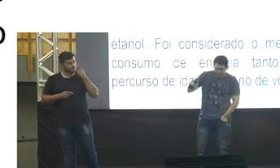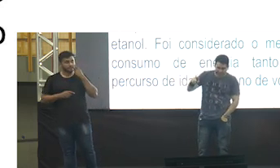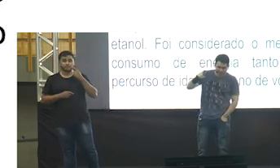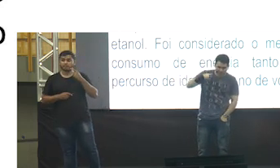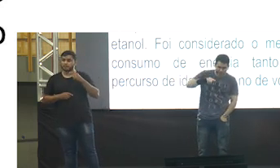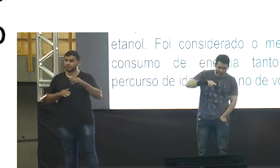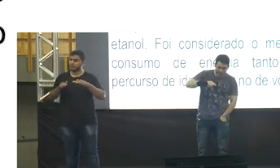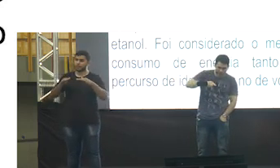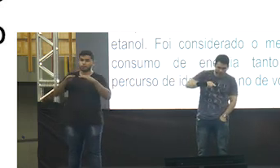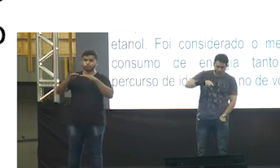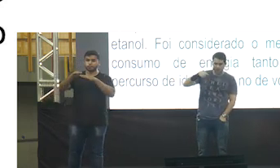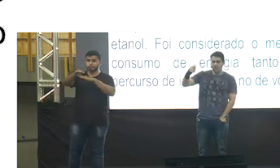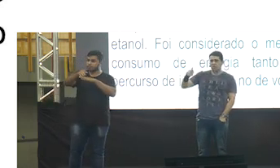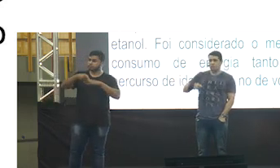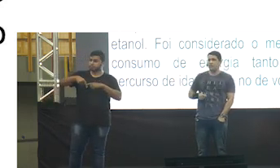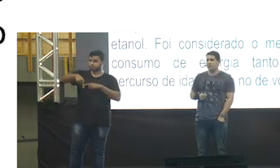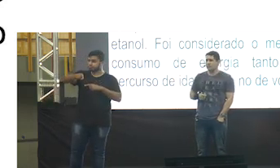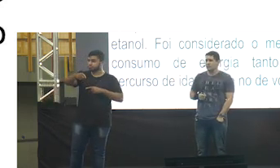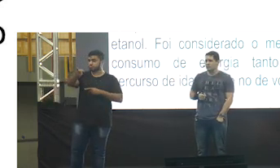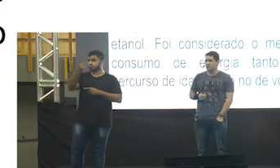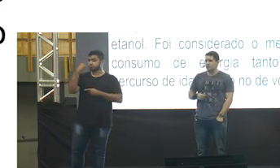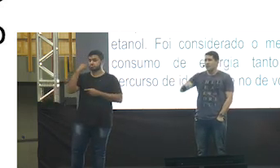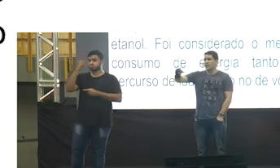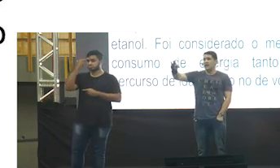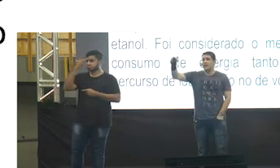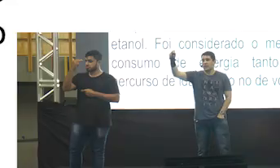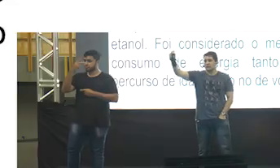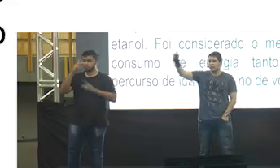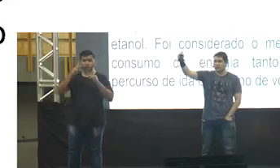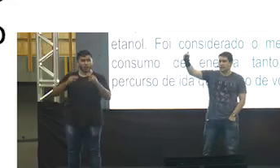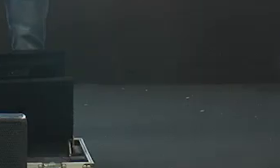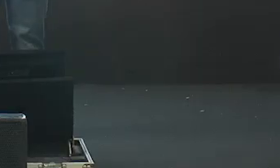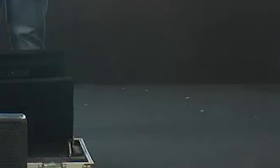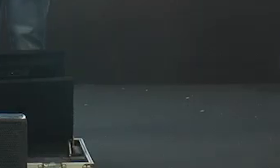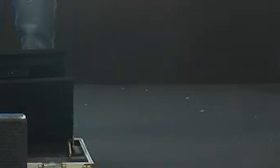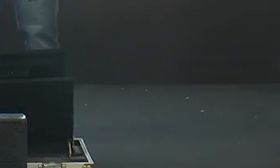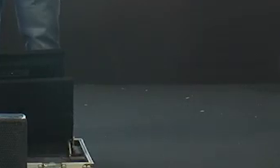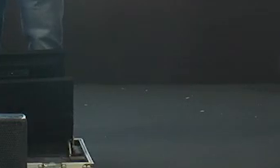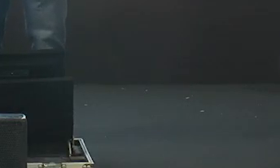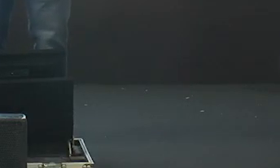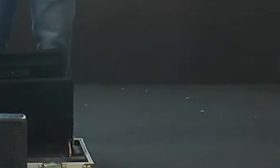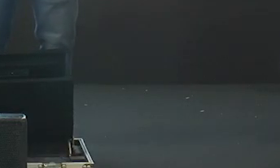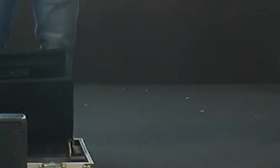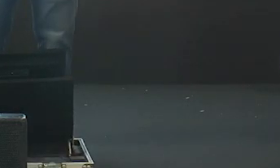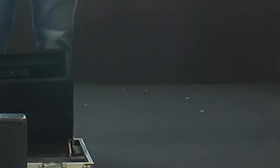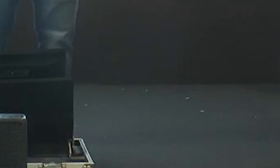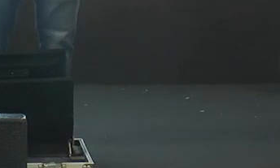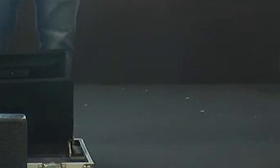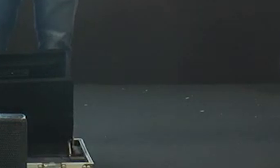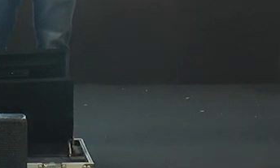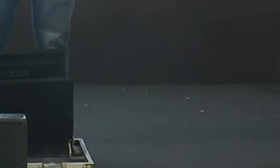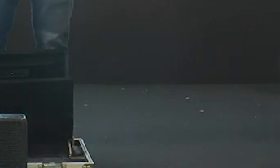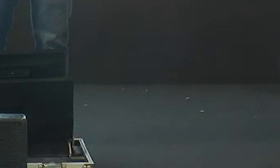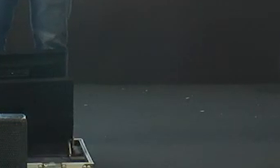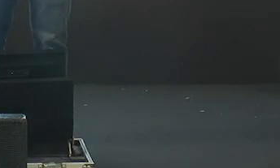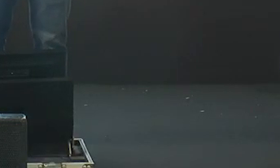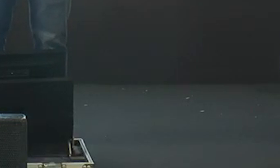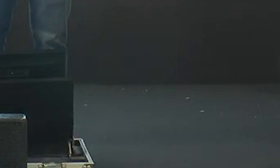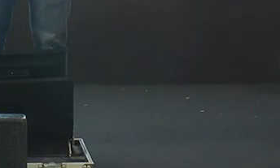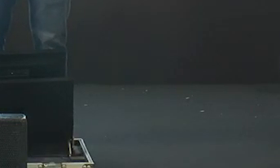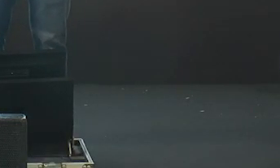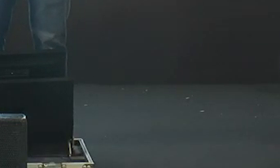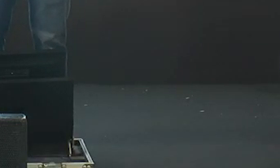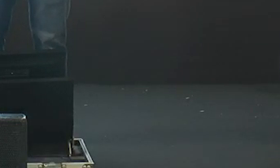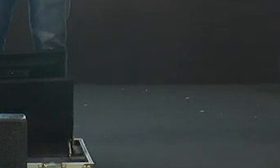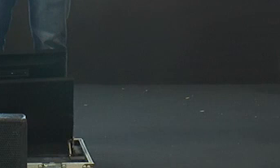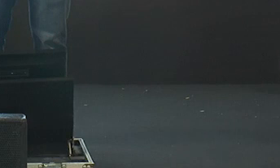de energia, tanto no percurso de ida quanto no percurso de volta. Energia, ele gastou a mesma quantidade de energia para ir e para